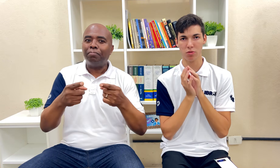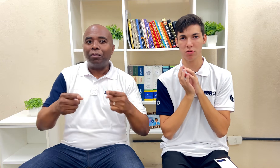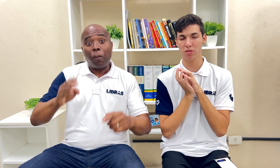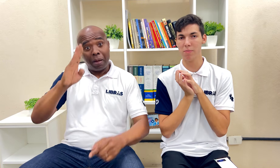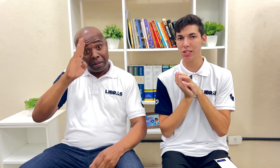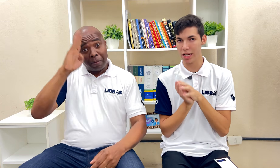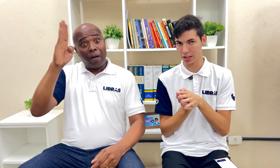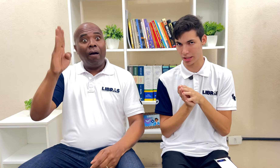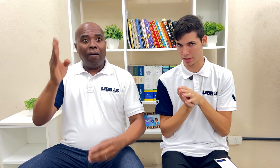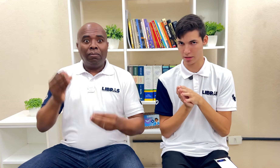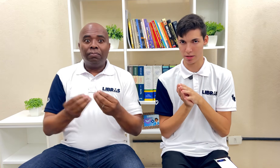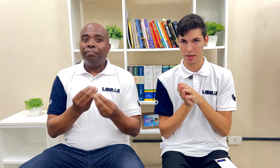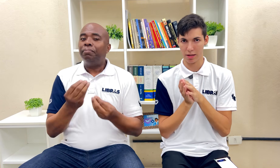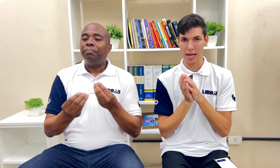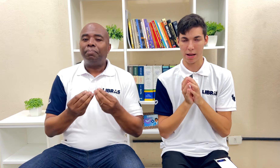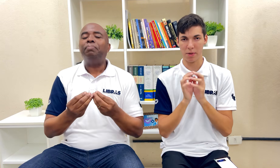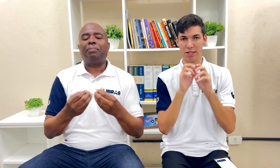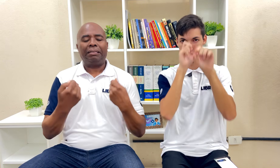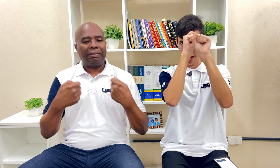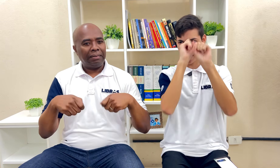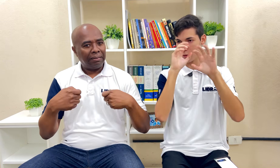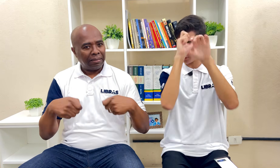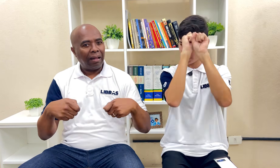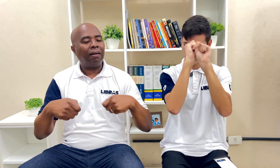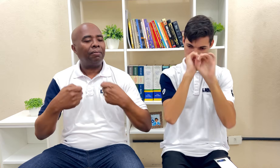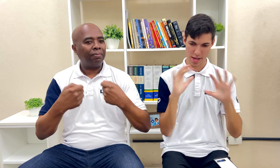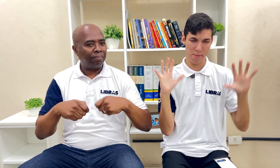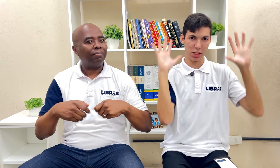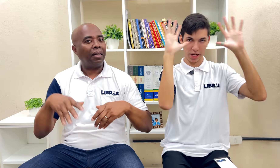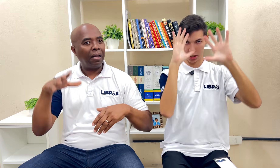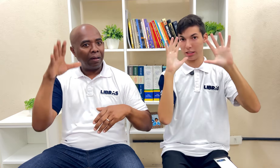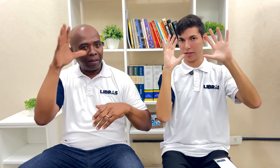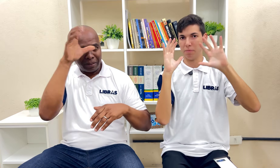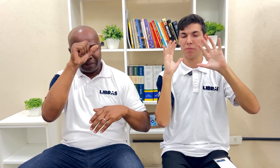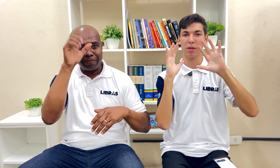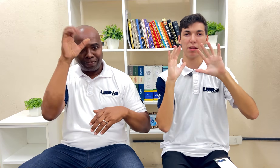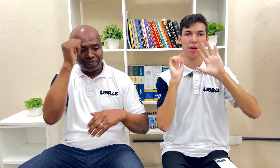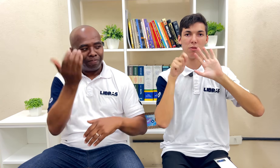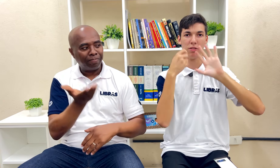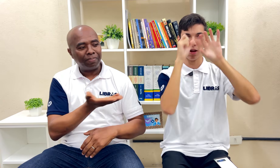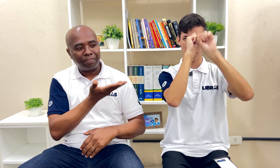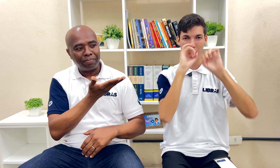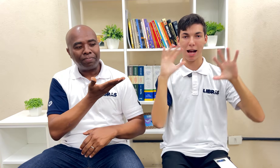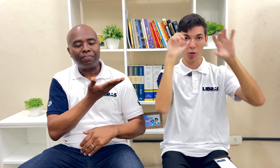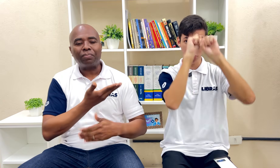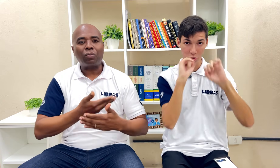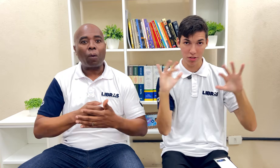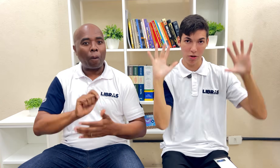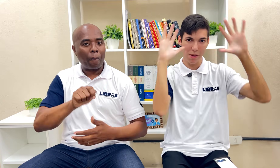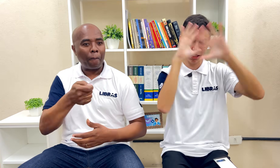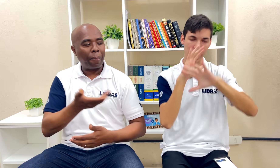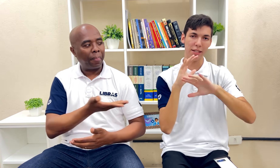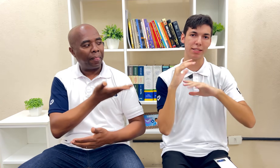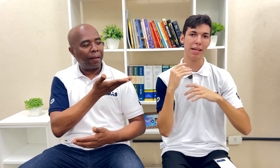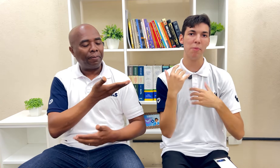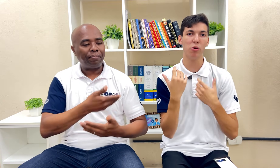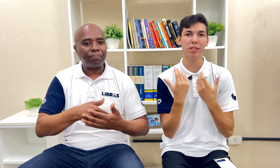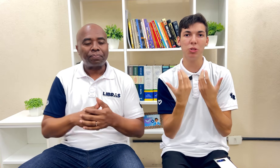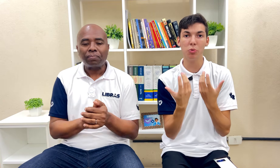construção imagética. Ela precisa ter a construção imagética, que é o sinal. A construção imagética ela é importante